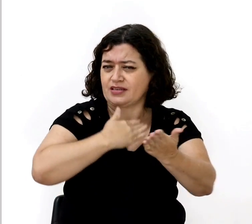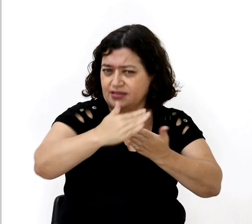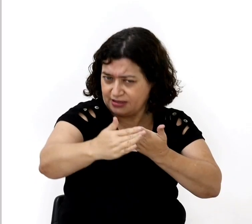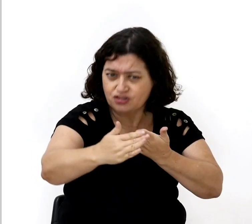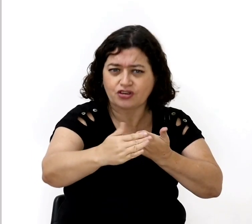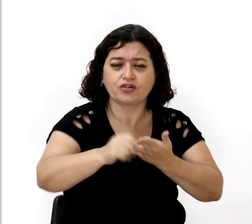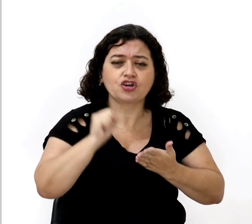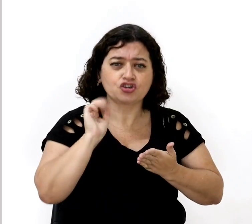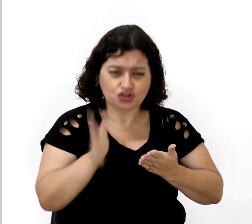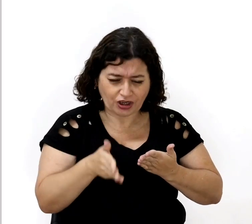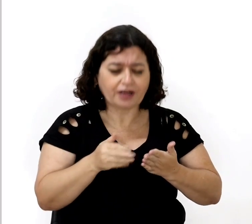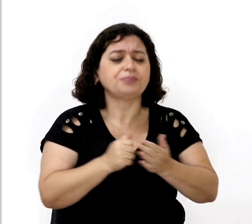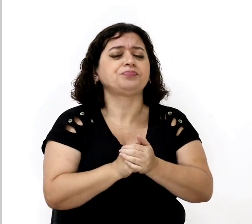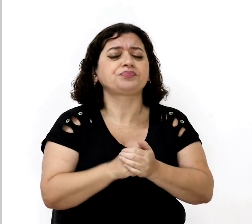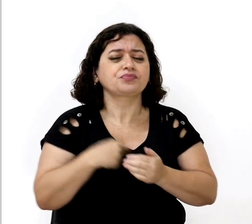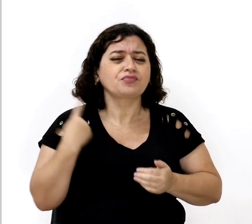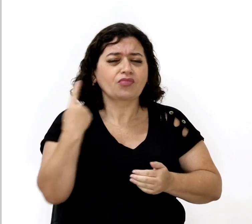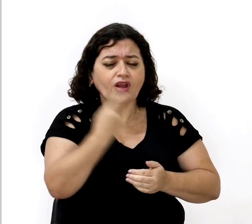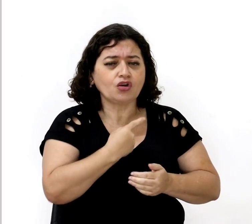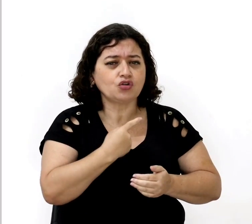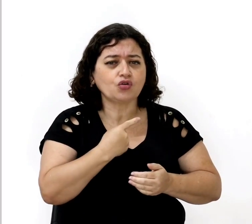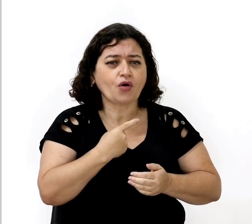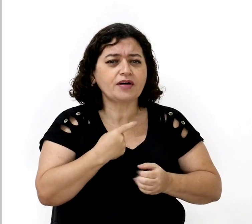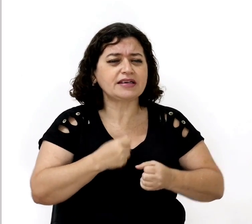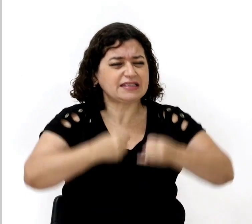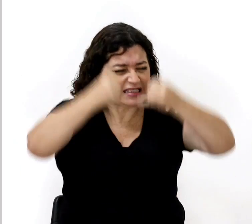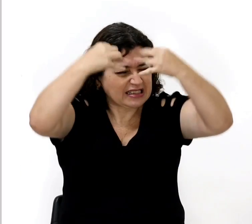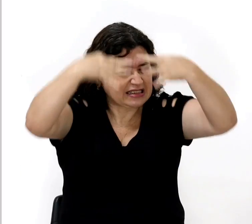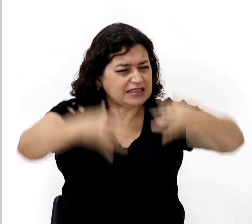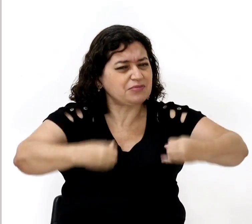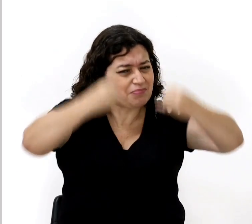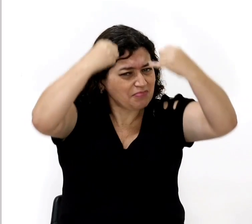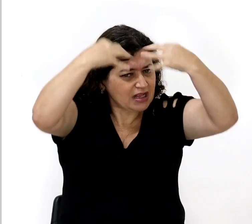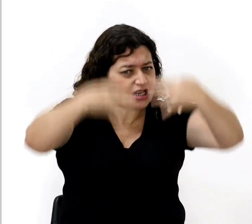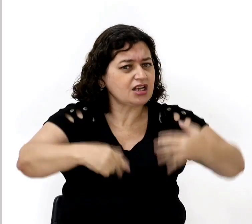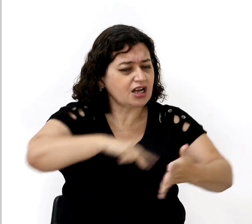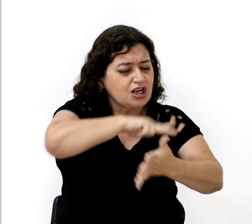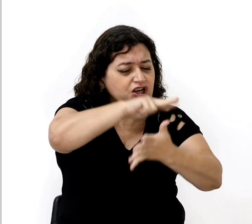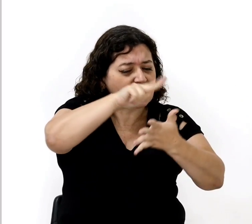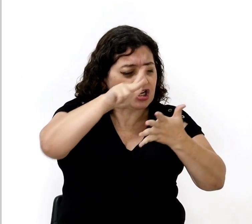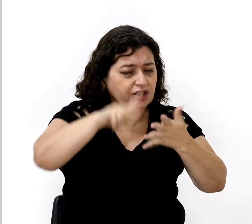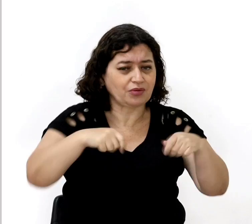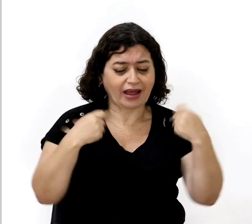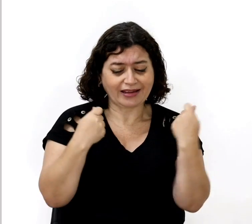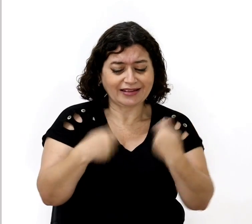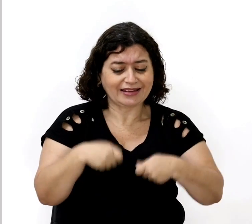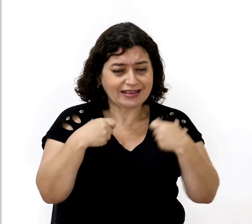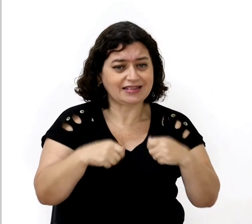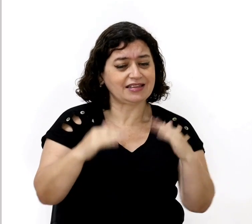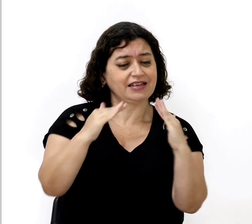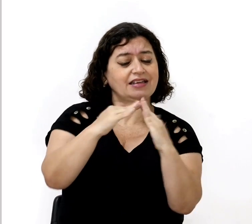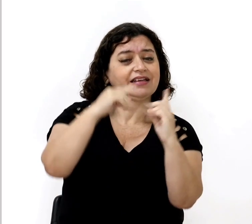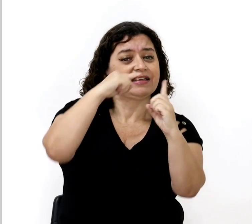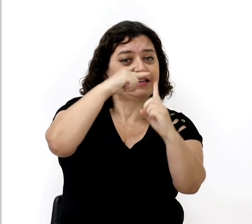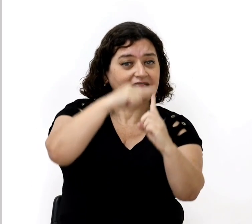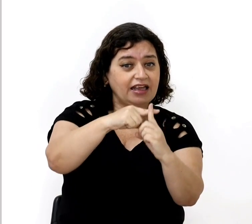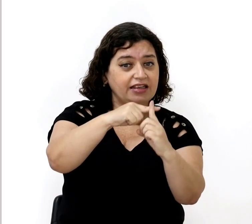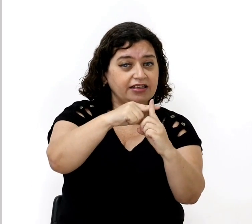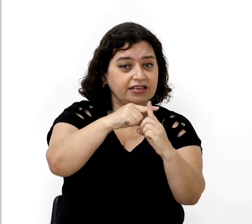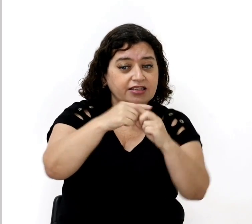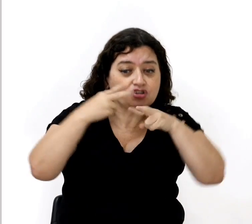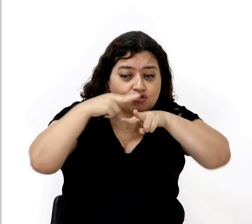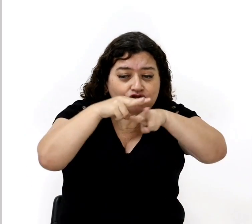estamos desenvolvendo diversos argumentos para demonstrar a necessidade da igreja